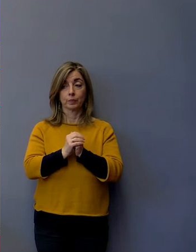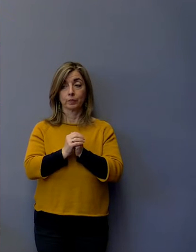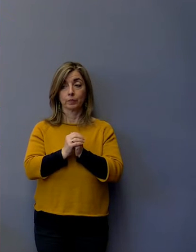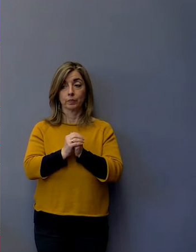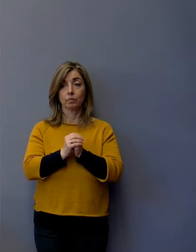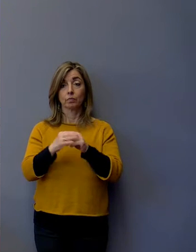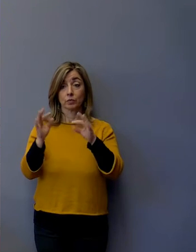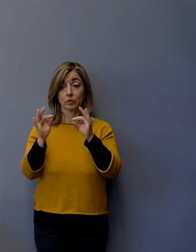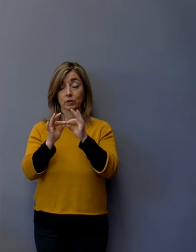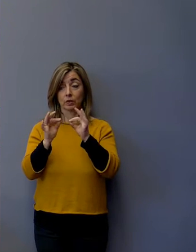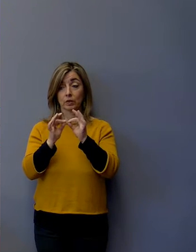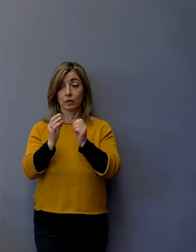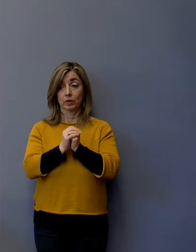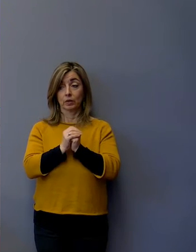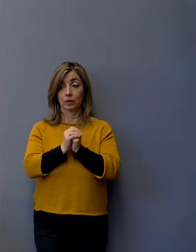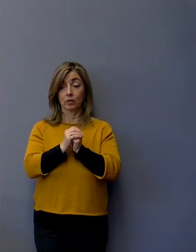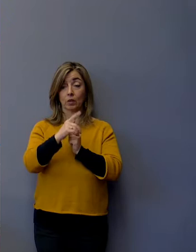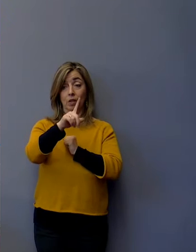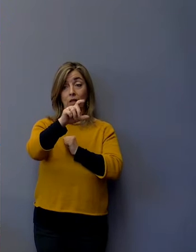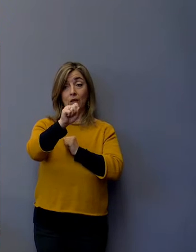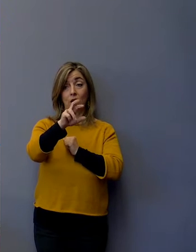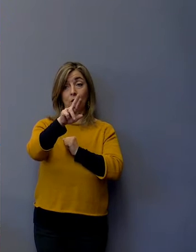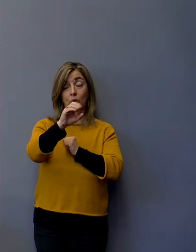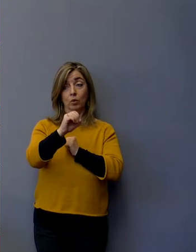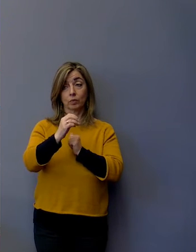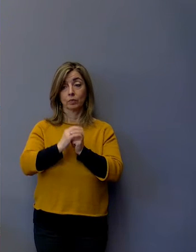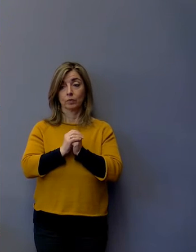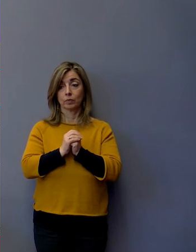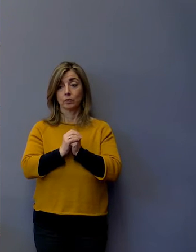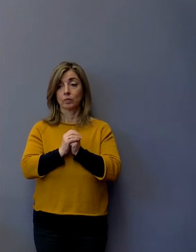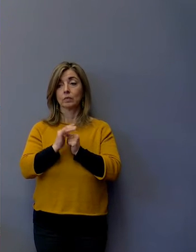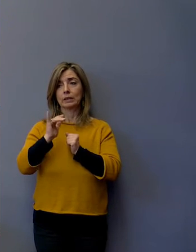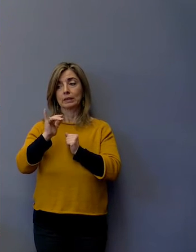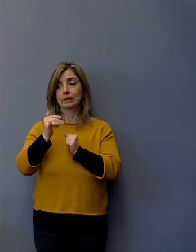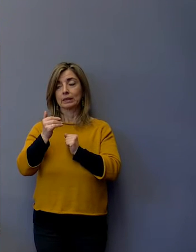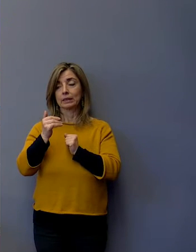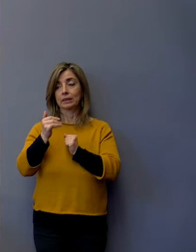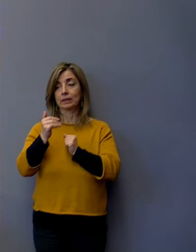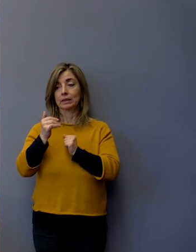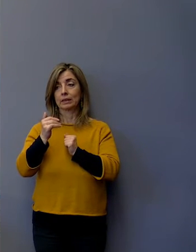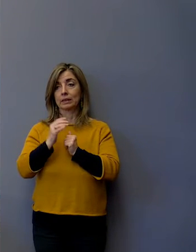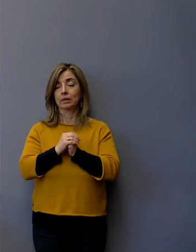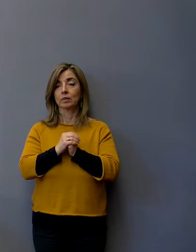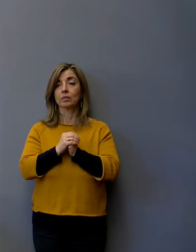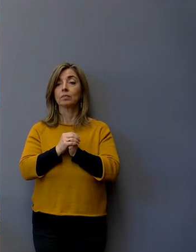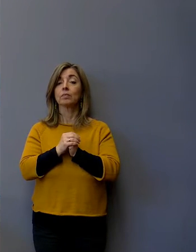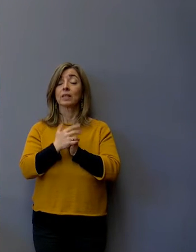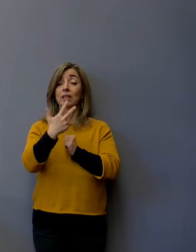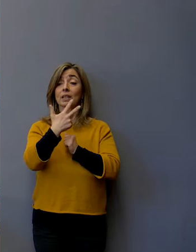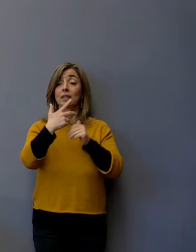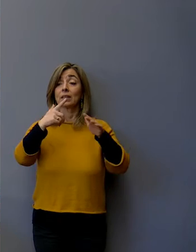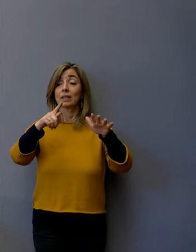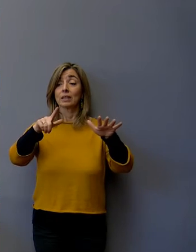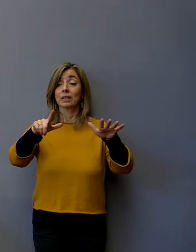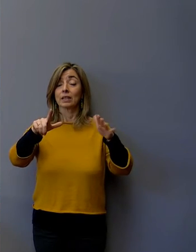favorevole consigliera lauro e 37 voti favorevoli su